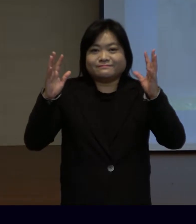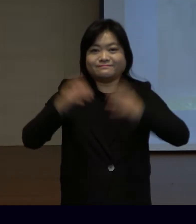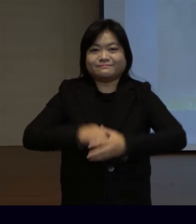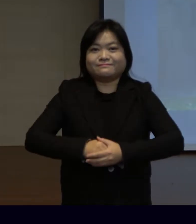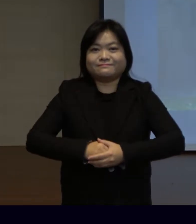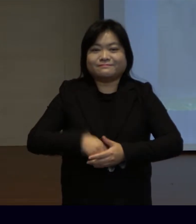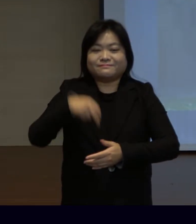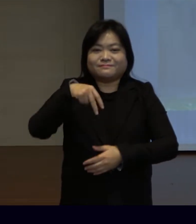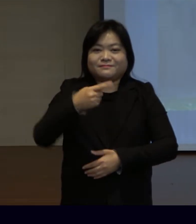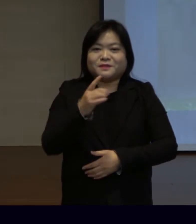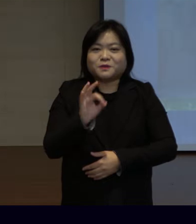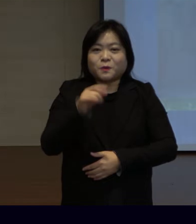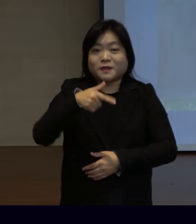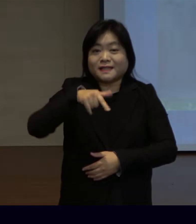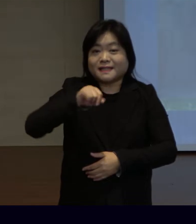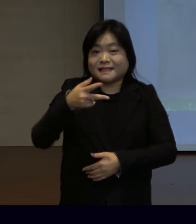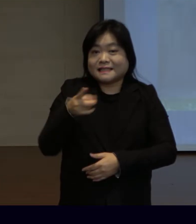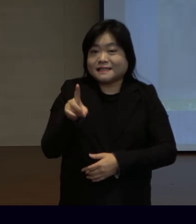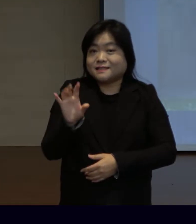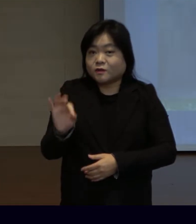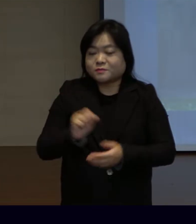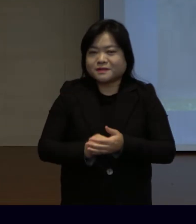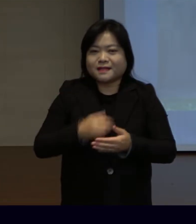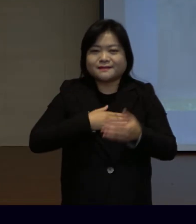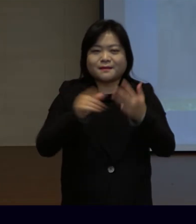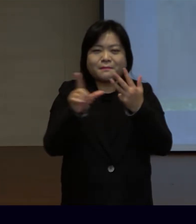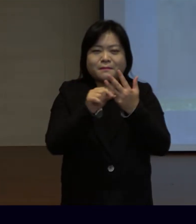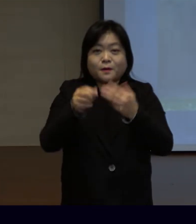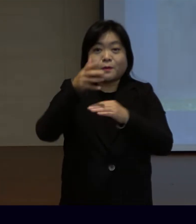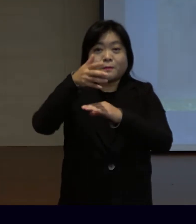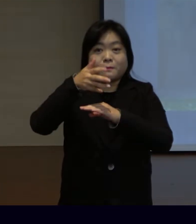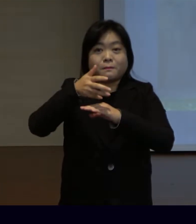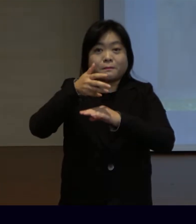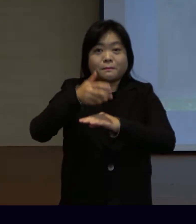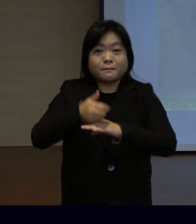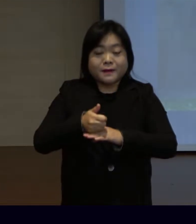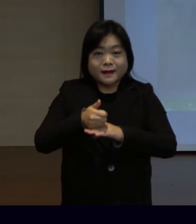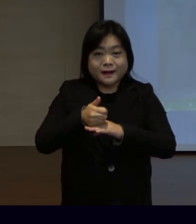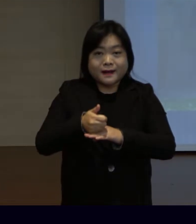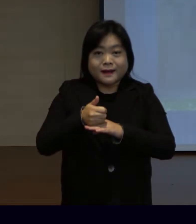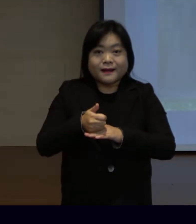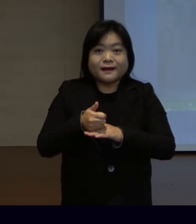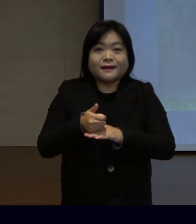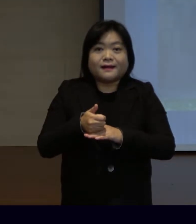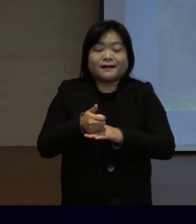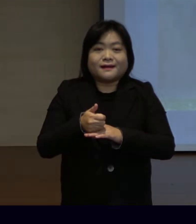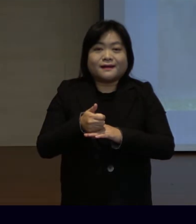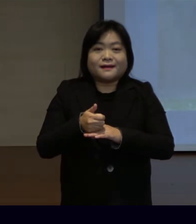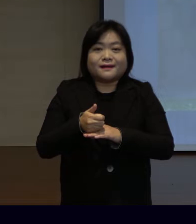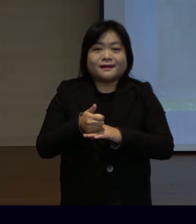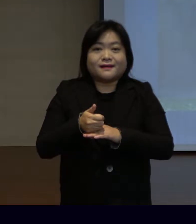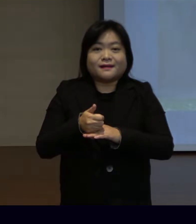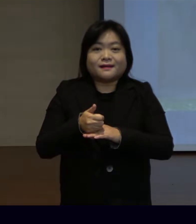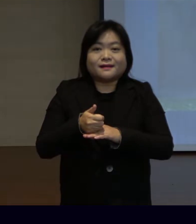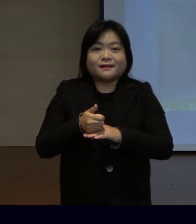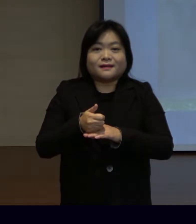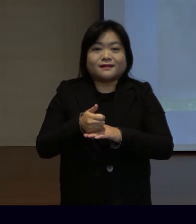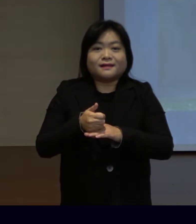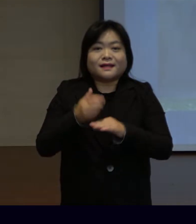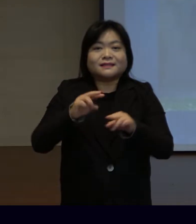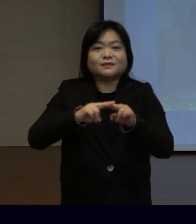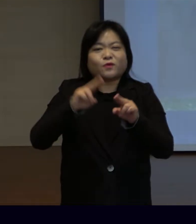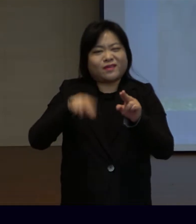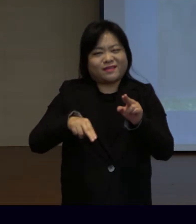소개받은 송기정입니다. 제가 8월 말에 은퇴를 하고 9월부터는 은퇴